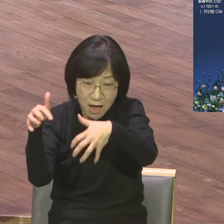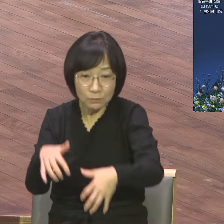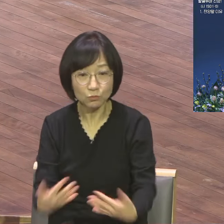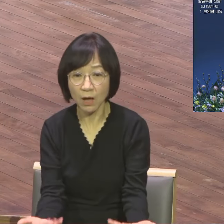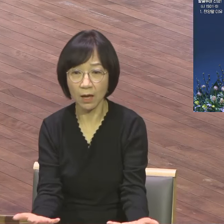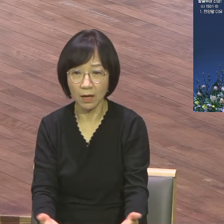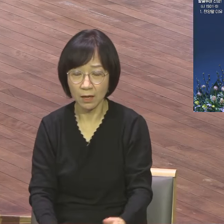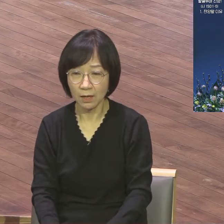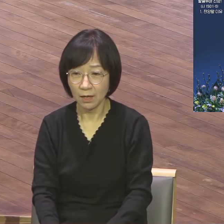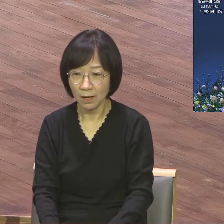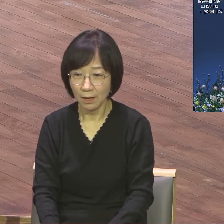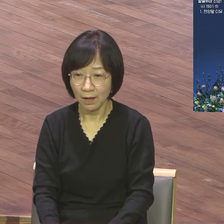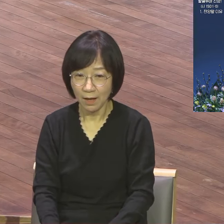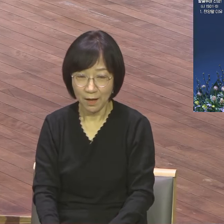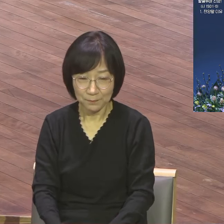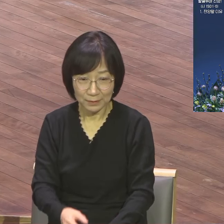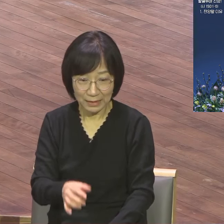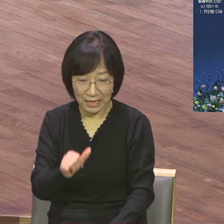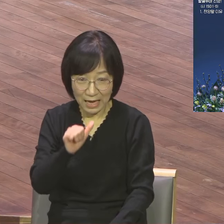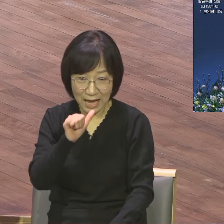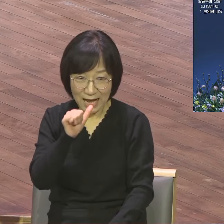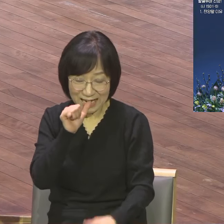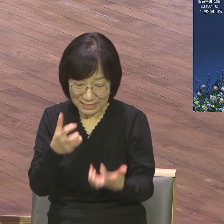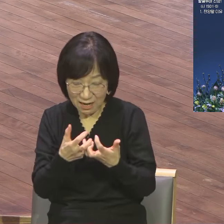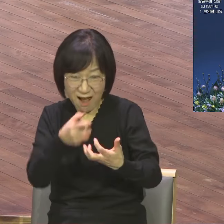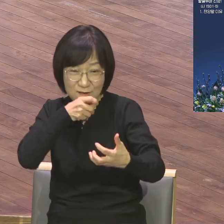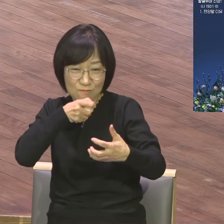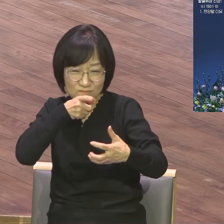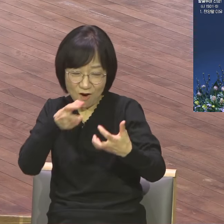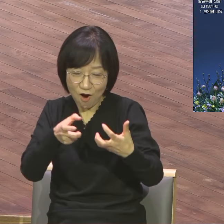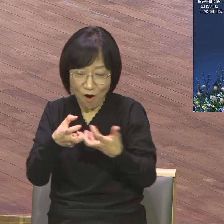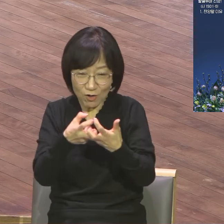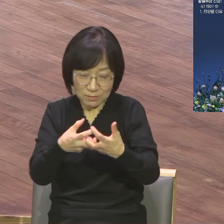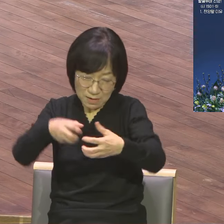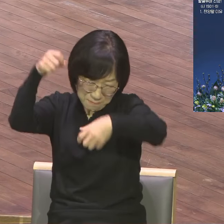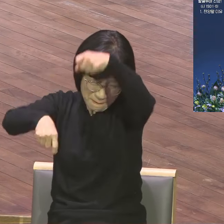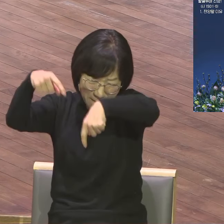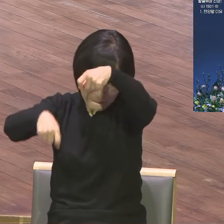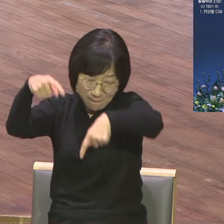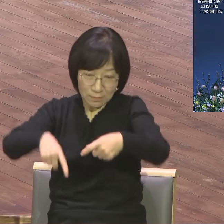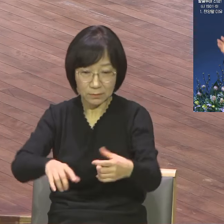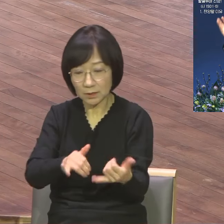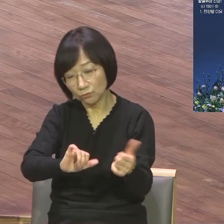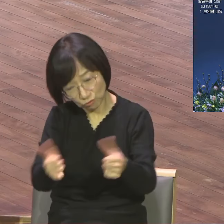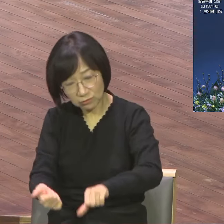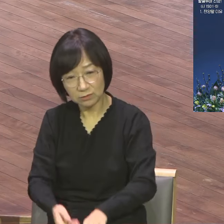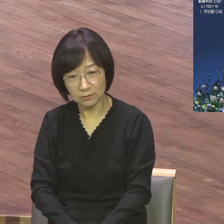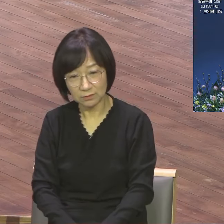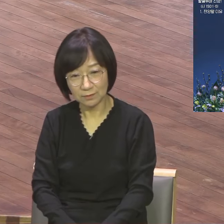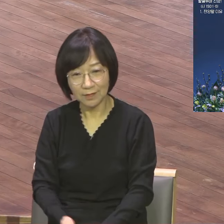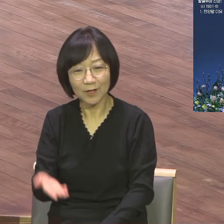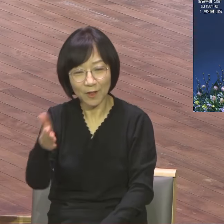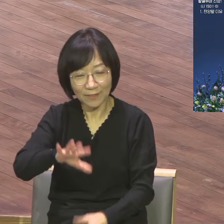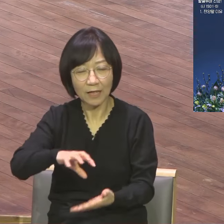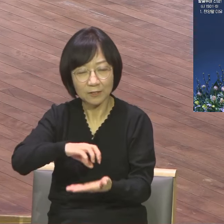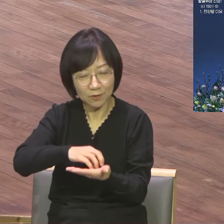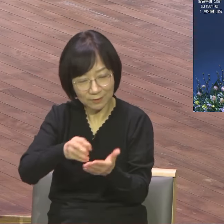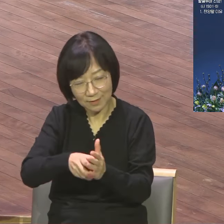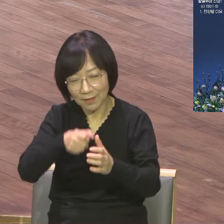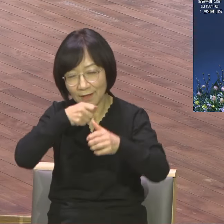막 우박부터 그렇게 떨어지면 어떻게 맞아 죽지? 촤, 봄 여름 가을 겨울로